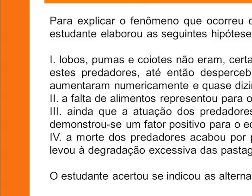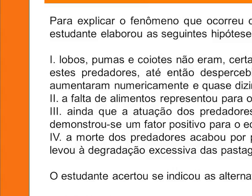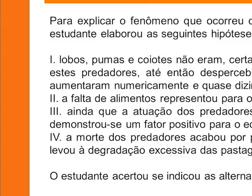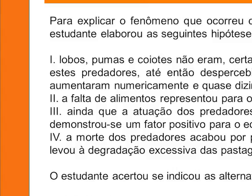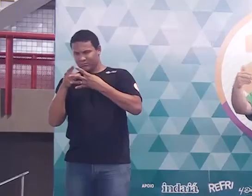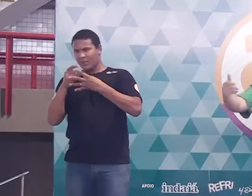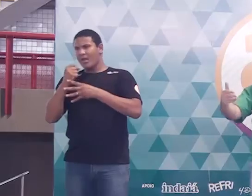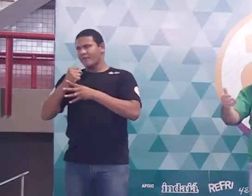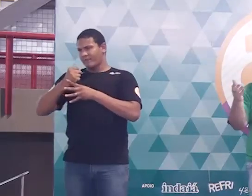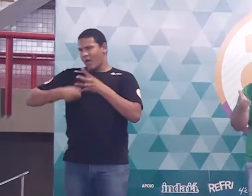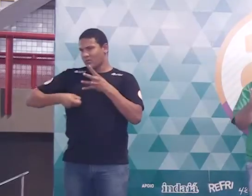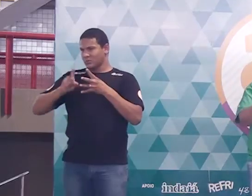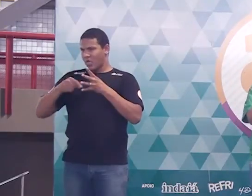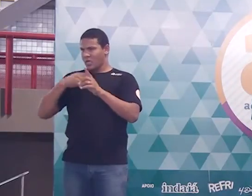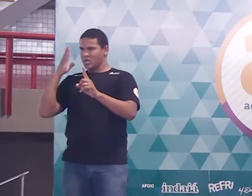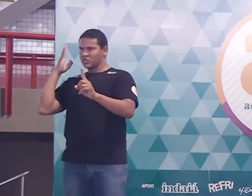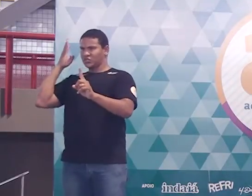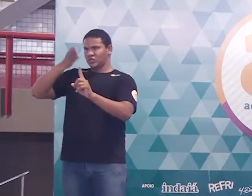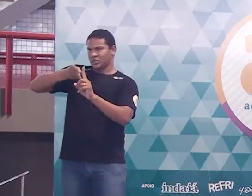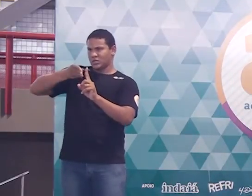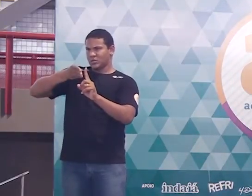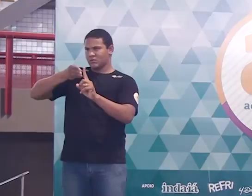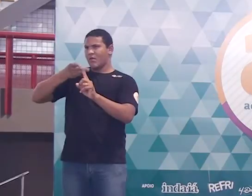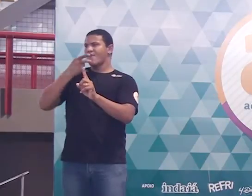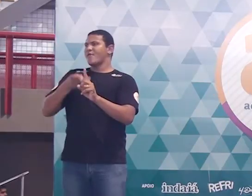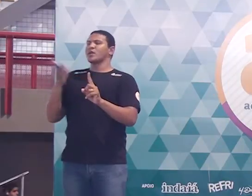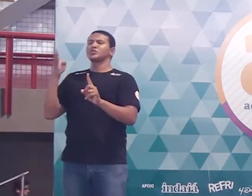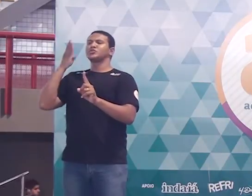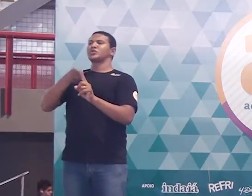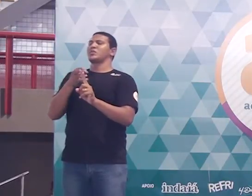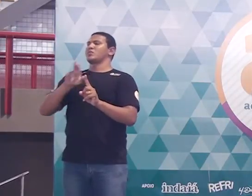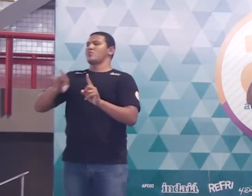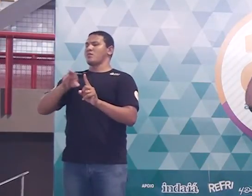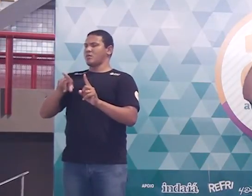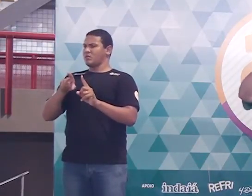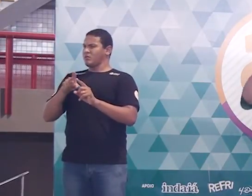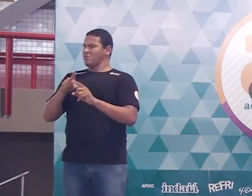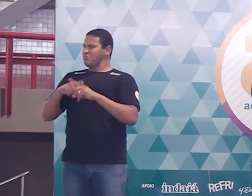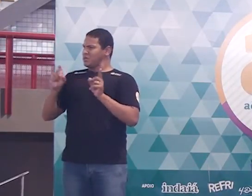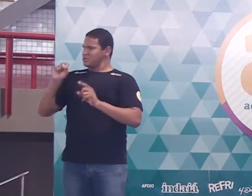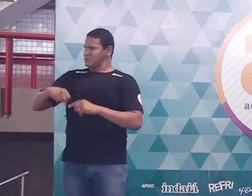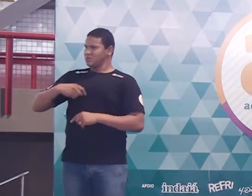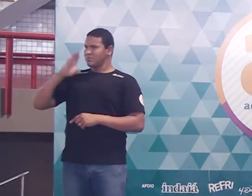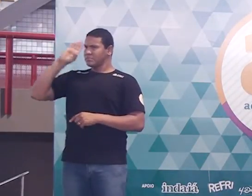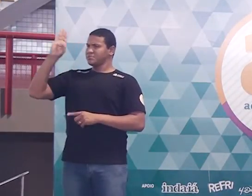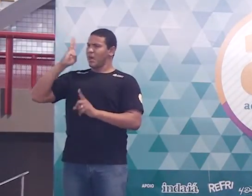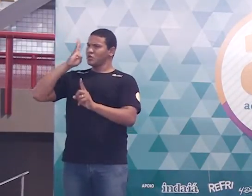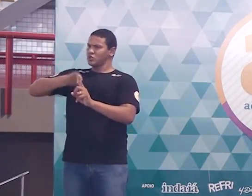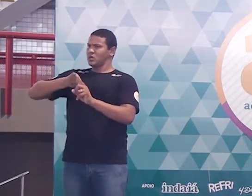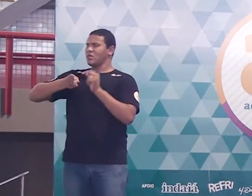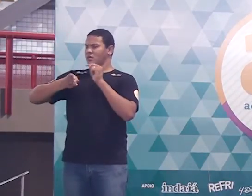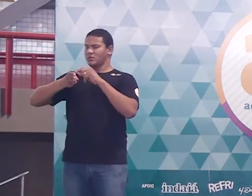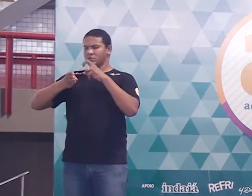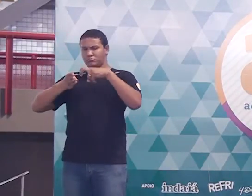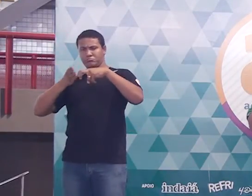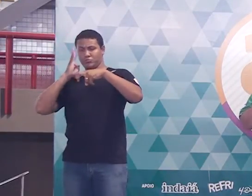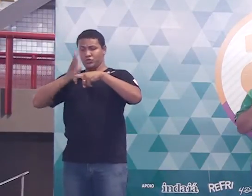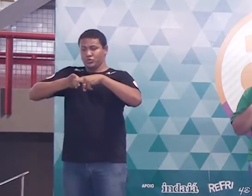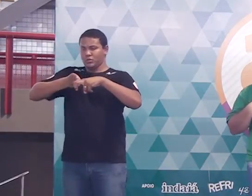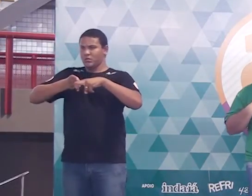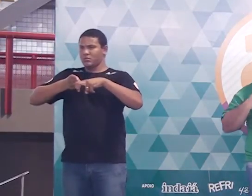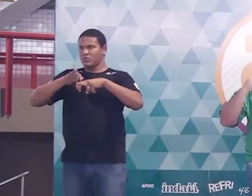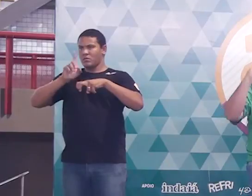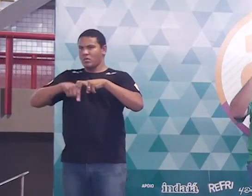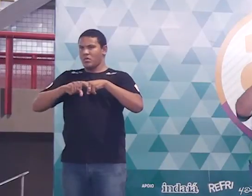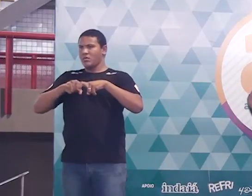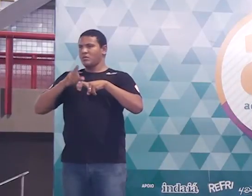eram predadores diretos, e são sim os principais predadores. É tanto que quando eles foram eliminados, com a interferência